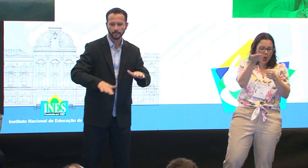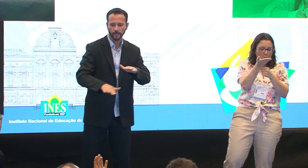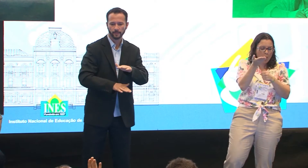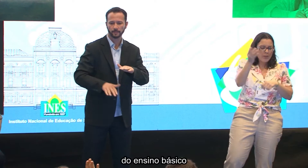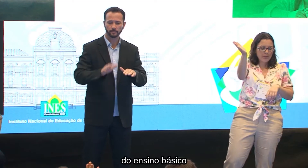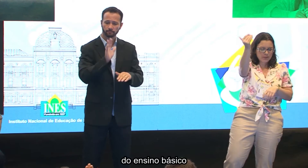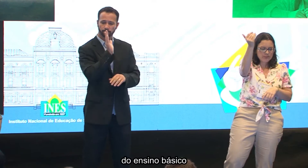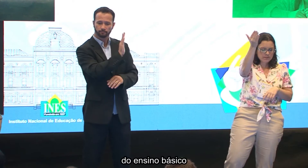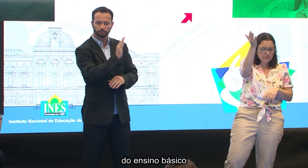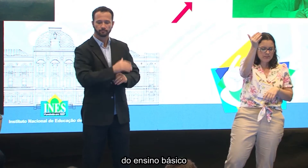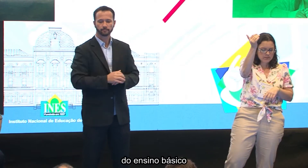Do ensino